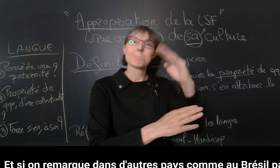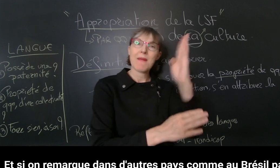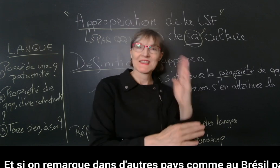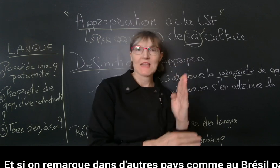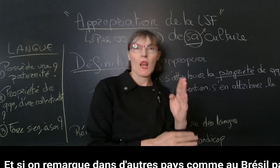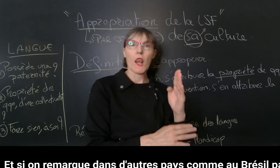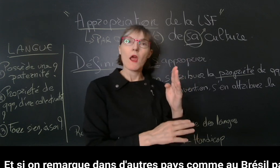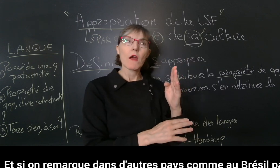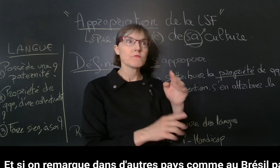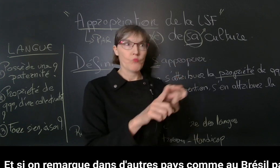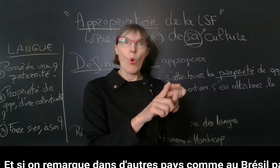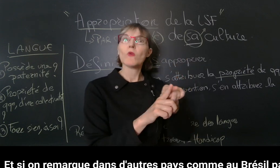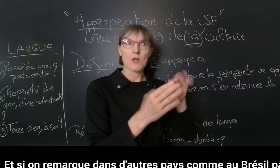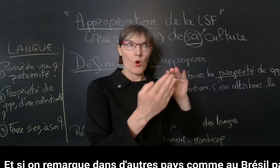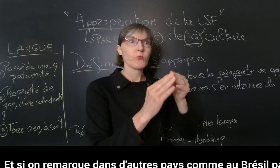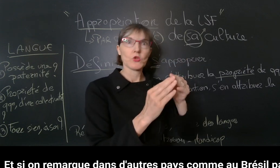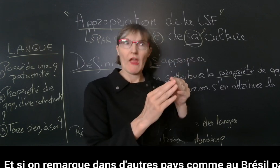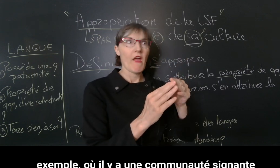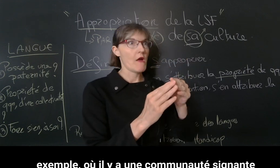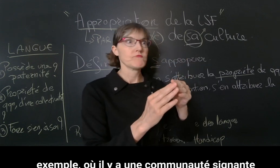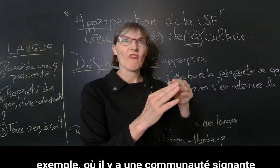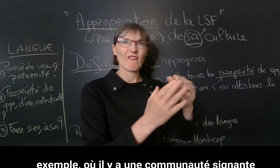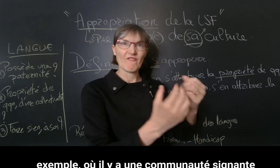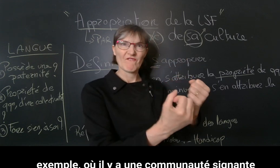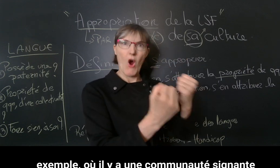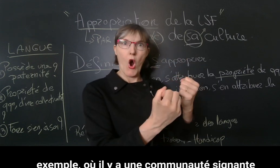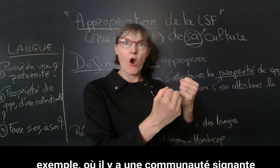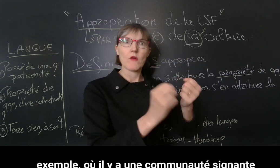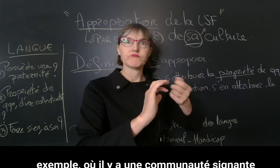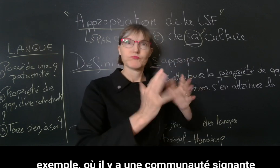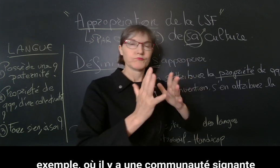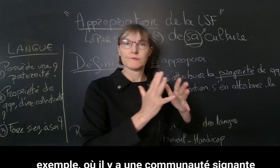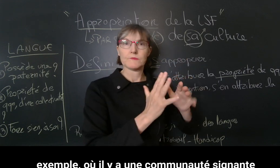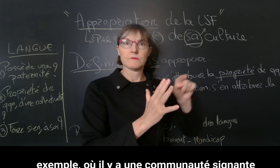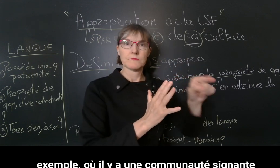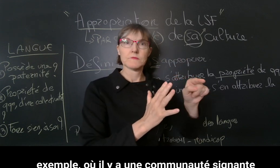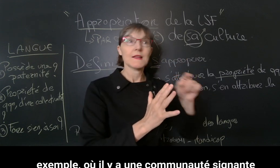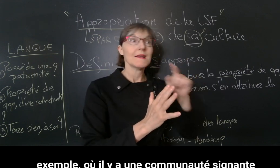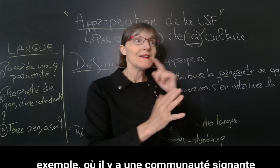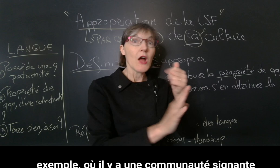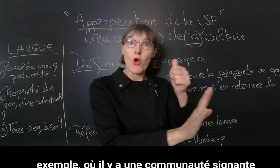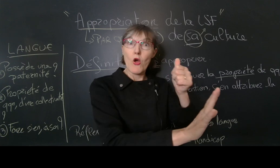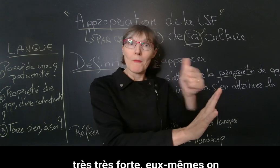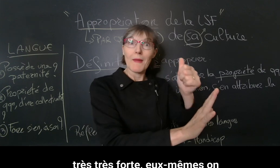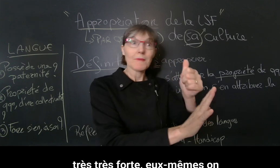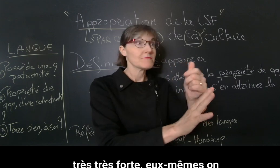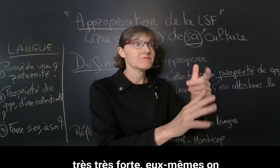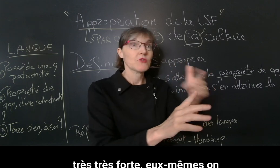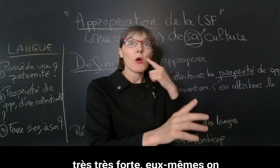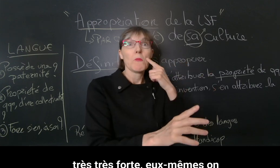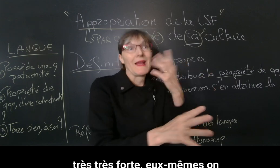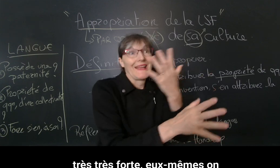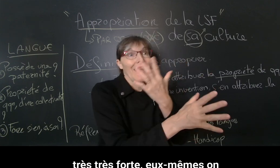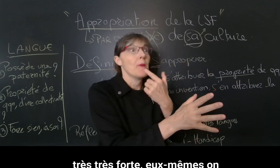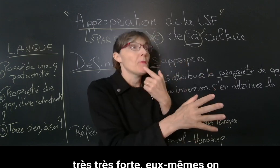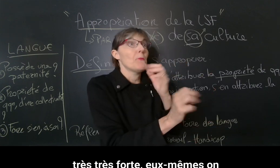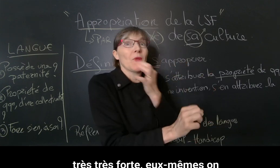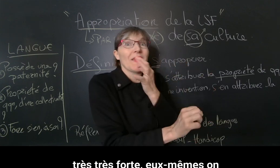si on remarque dans d'autres pays comme au brésil par exemple où il ya une communauté signant très très forte eux mêmes